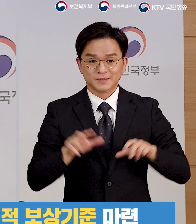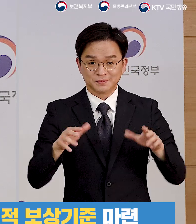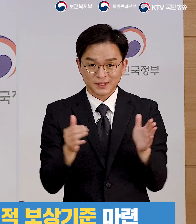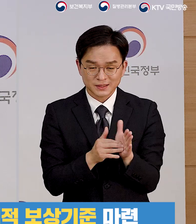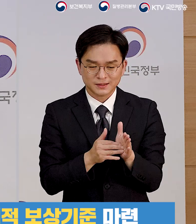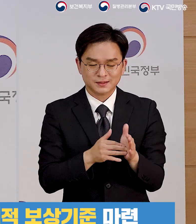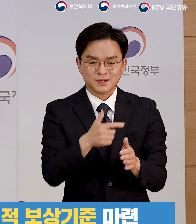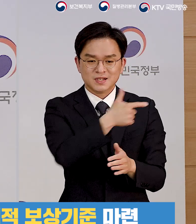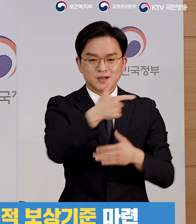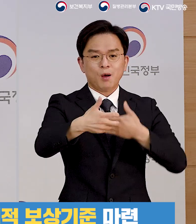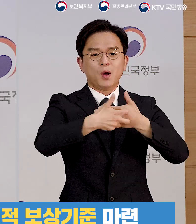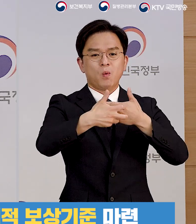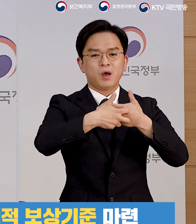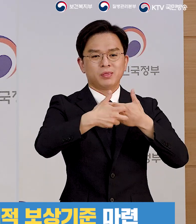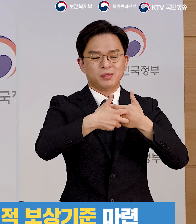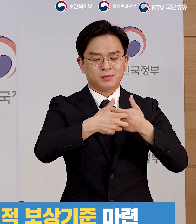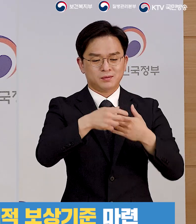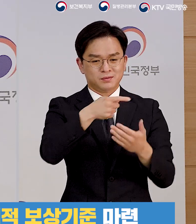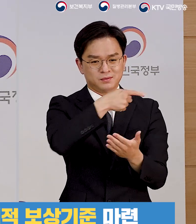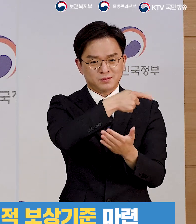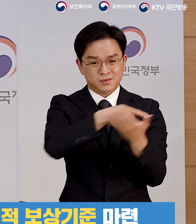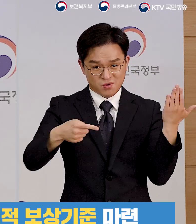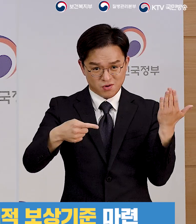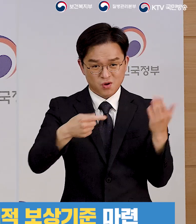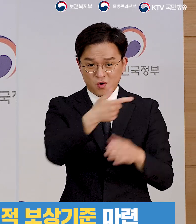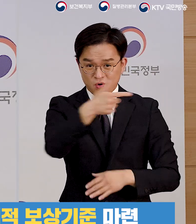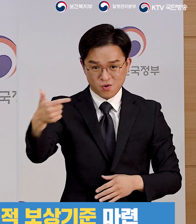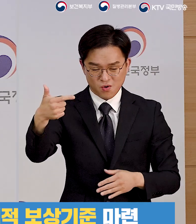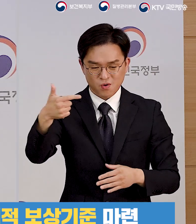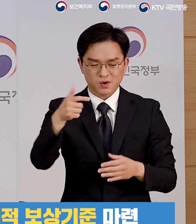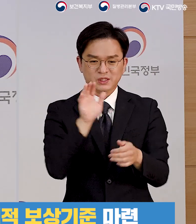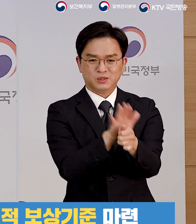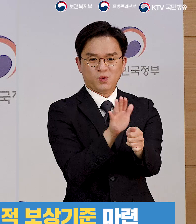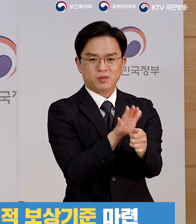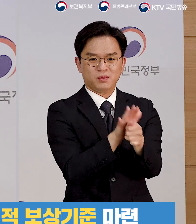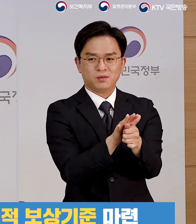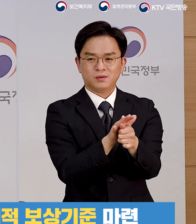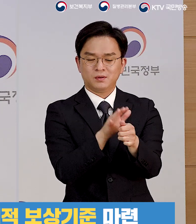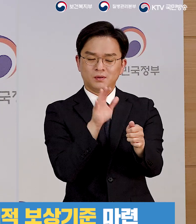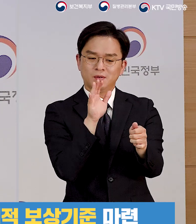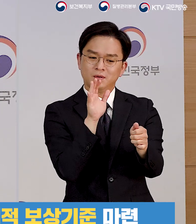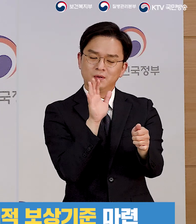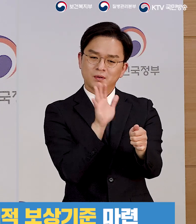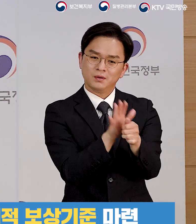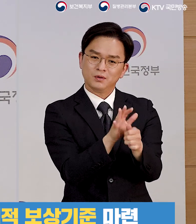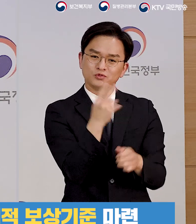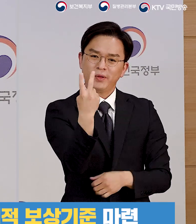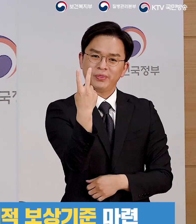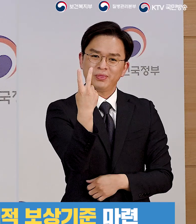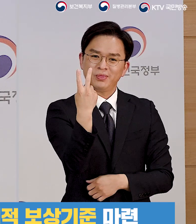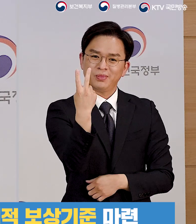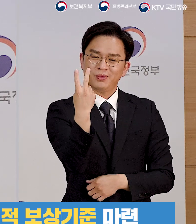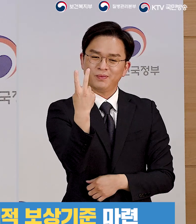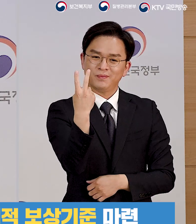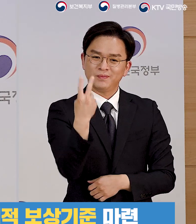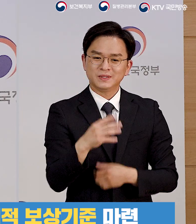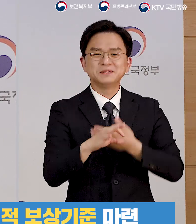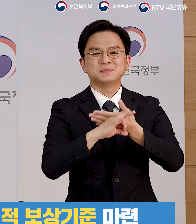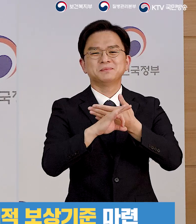지금까지는 손실 규모가 큰 의료기관을 중심으로 잠정적인 손실에 대하여 2차례 계상급을